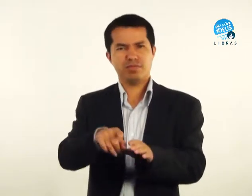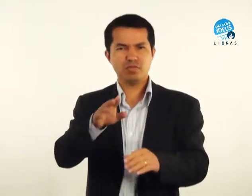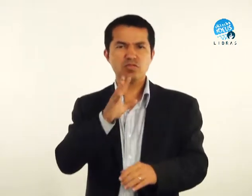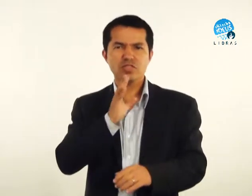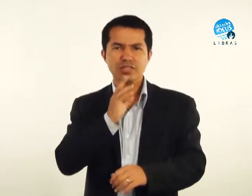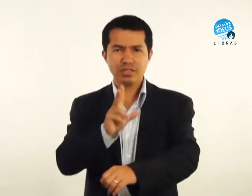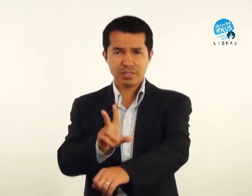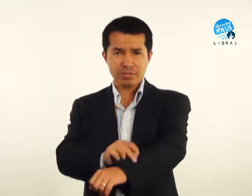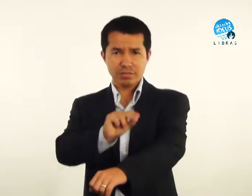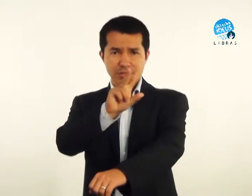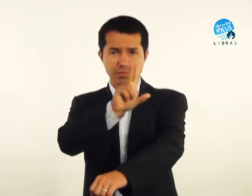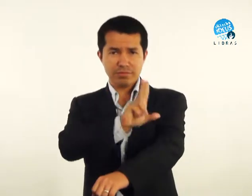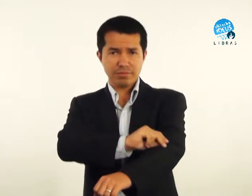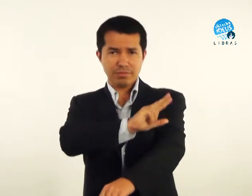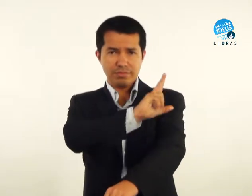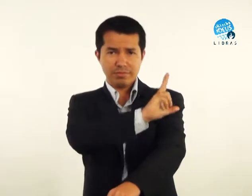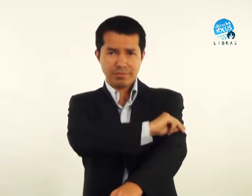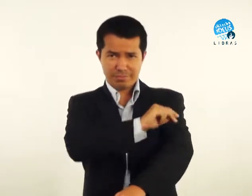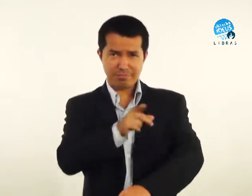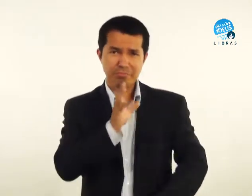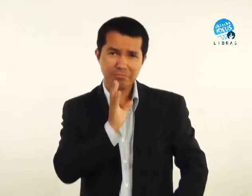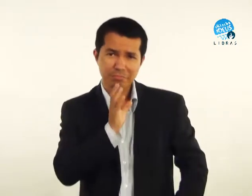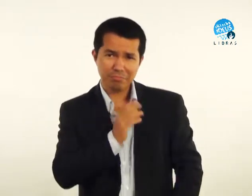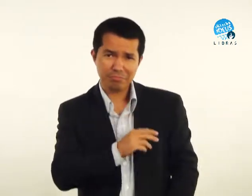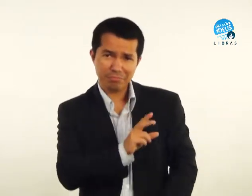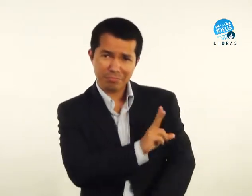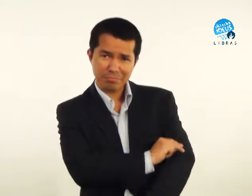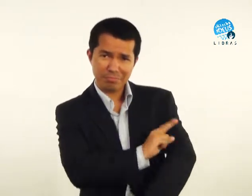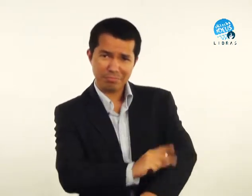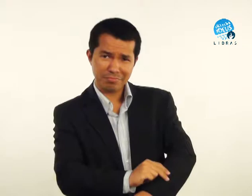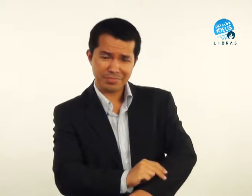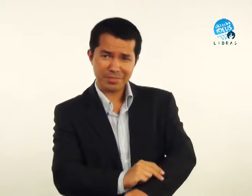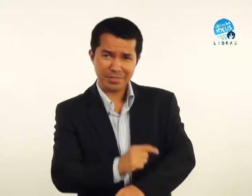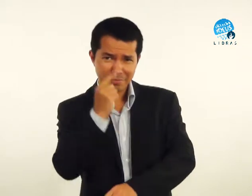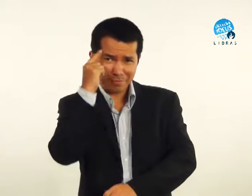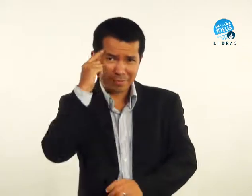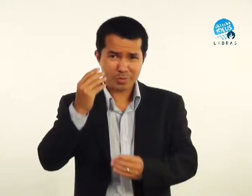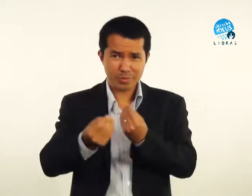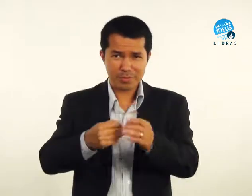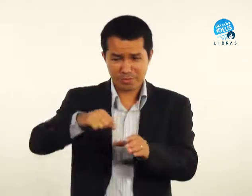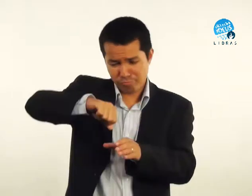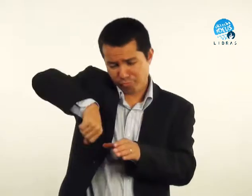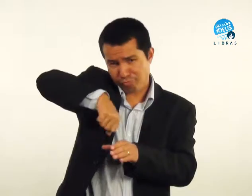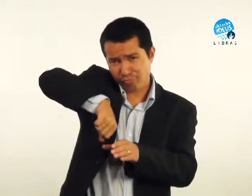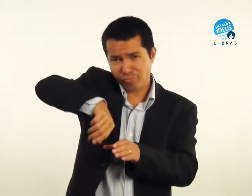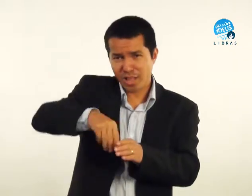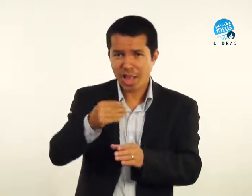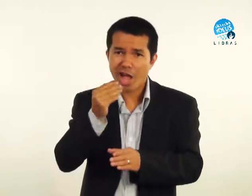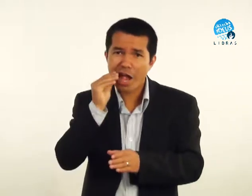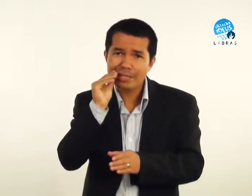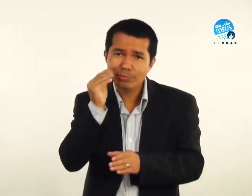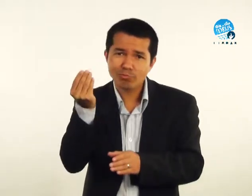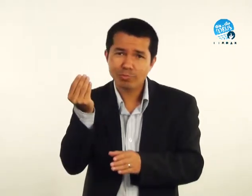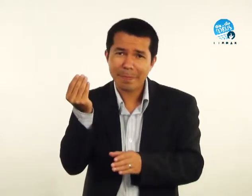de gafanhoto. Quer comer? Gafanhoto, fazer uma sopinha de mel com gafanhoto. Já